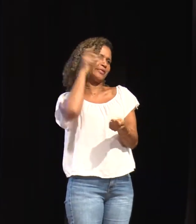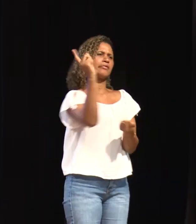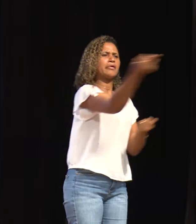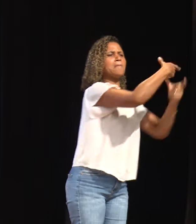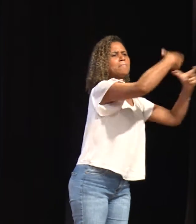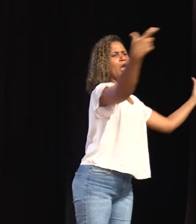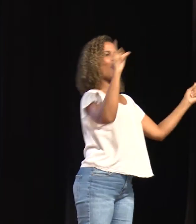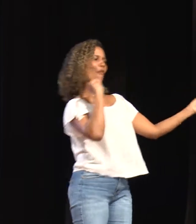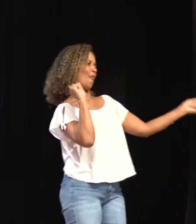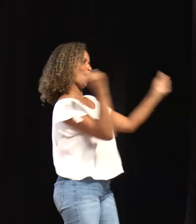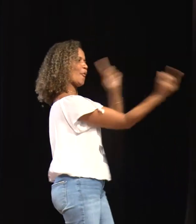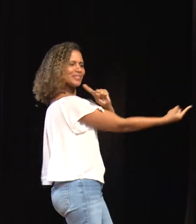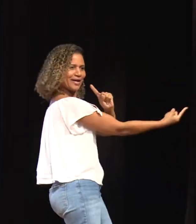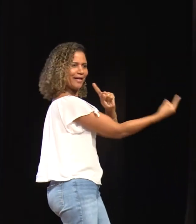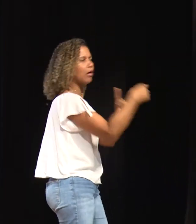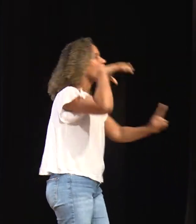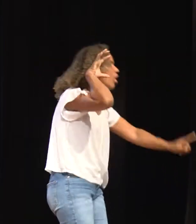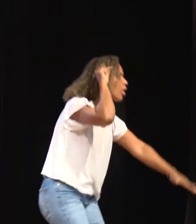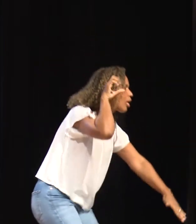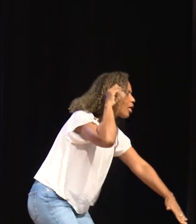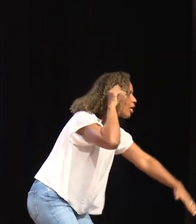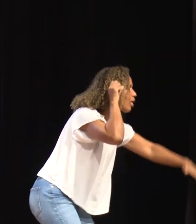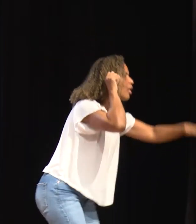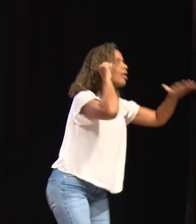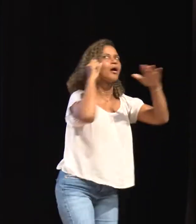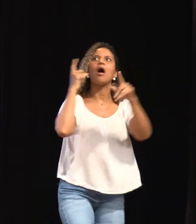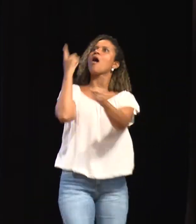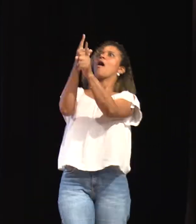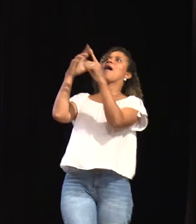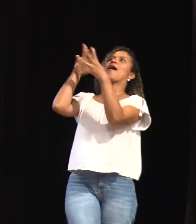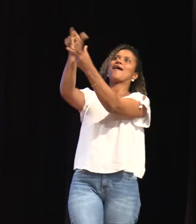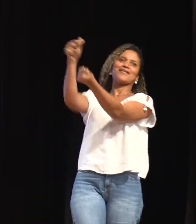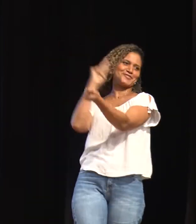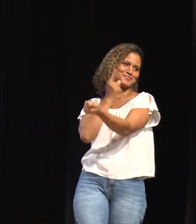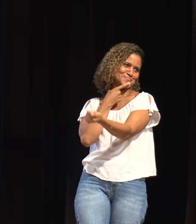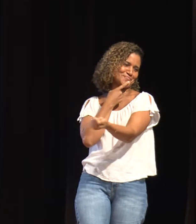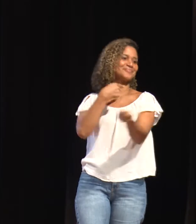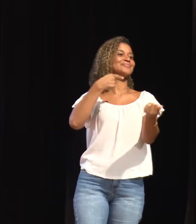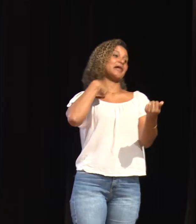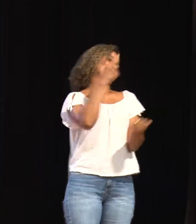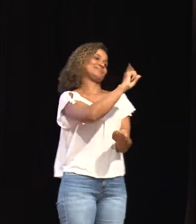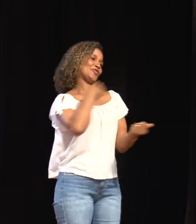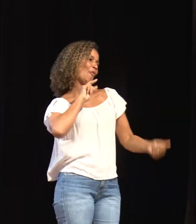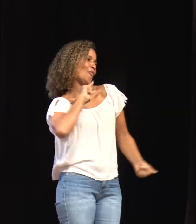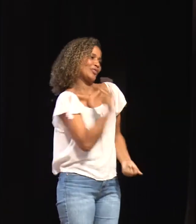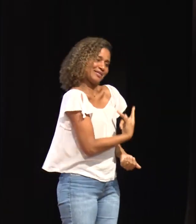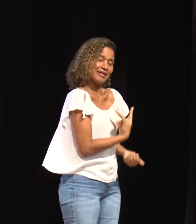Porque eu estava no mundo ouvinte, né? Desde sempre, eu fui criado no mundo surdo e, de repente, eu fui inserido no